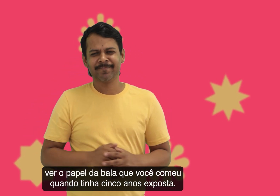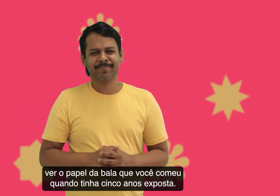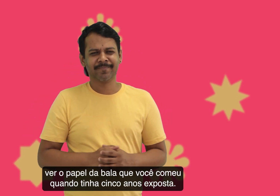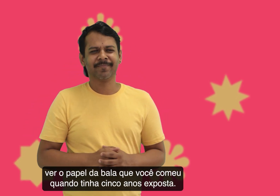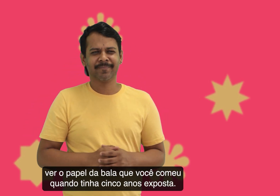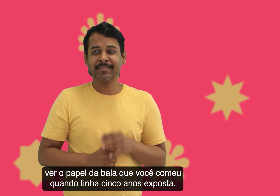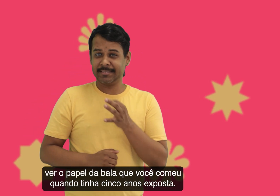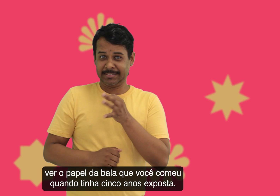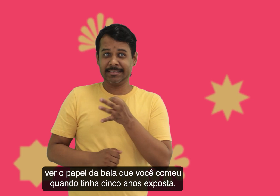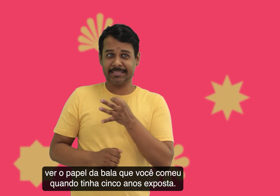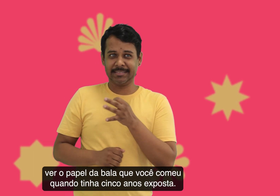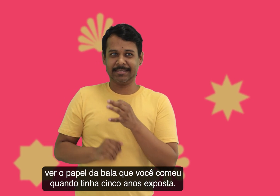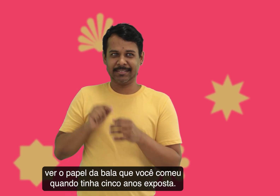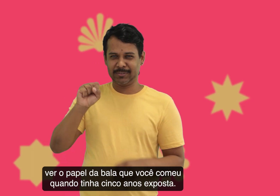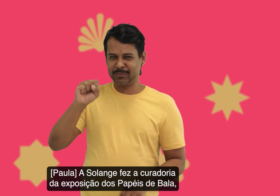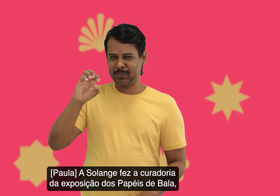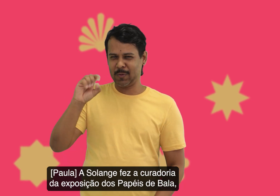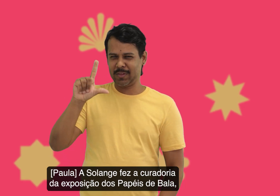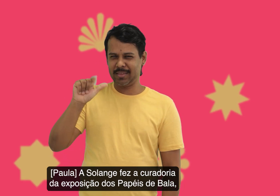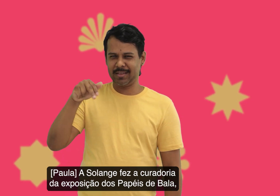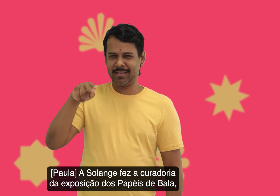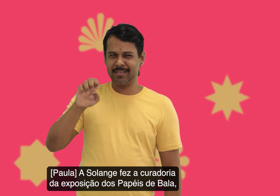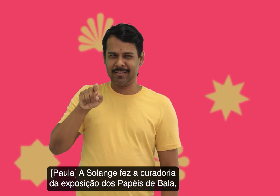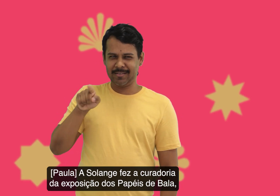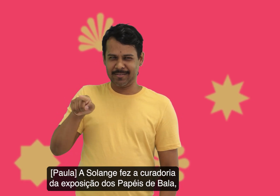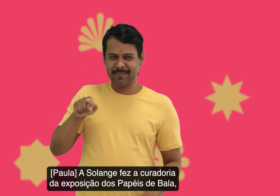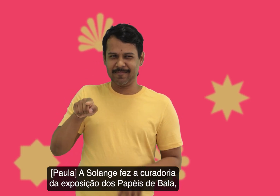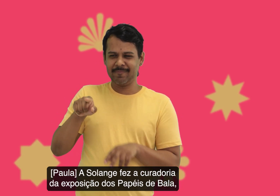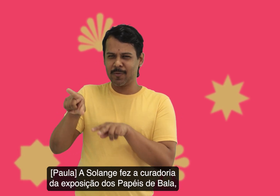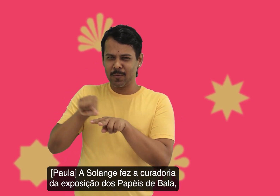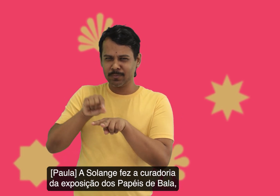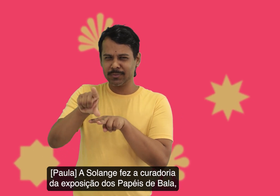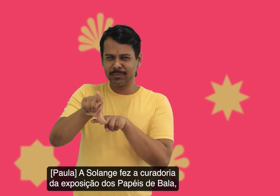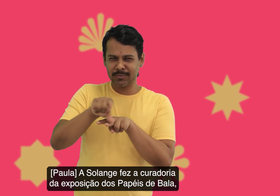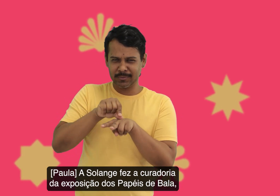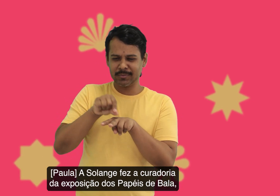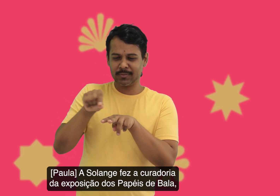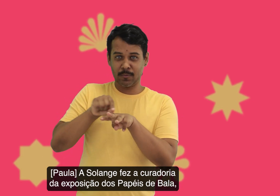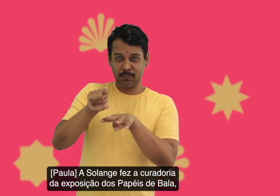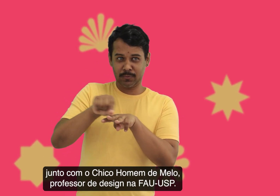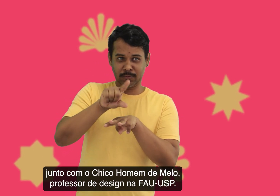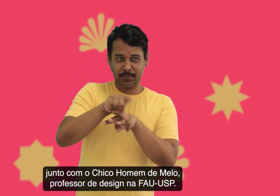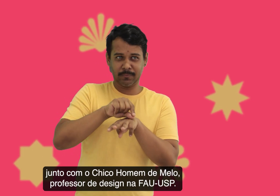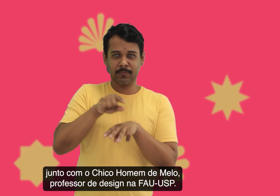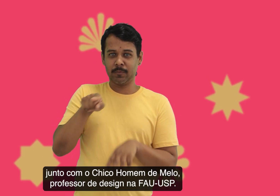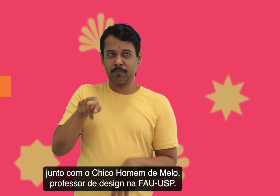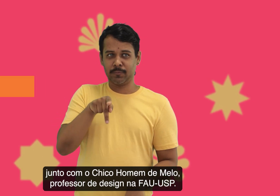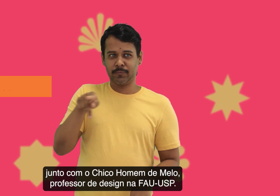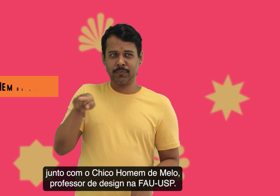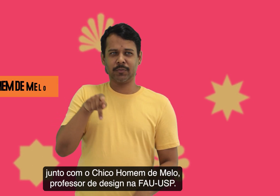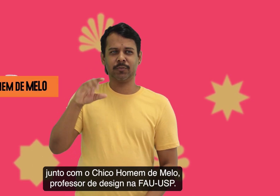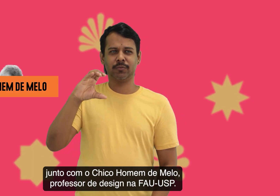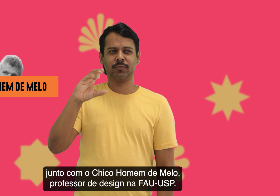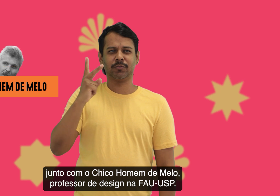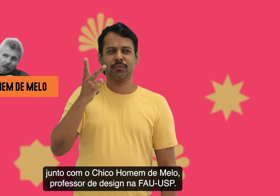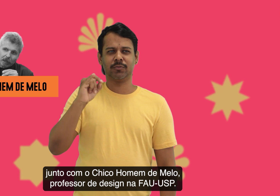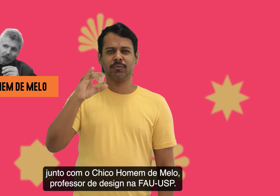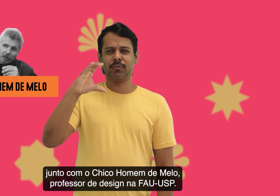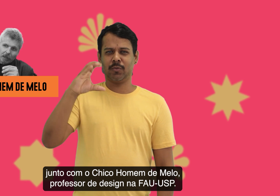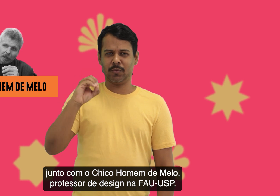anos exposta, né? A Solange fez a curadoria da exposição dos papéis de bala junto com o Chico Homem de Melo, professor